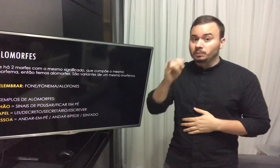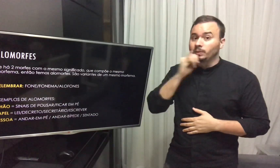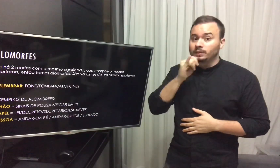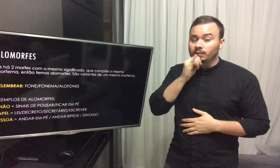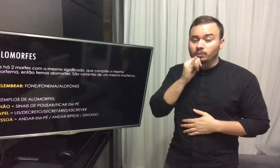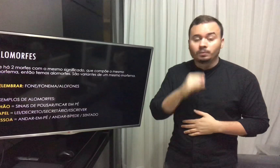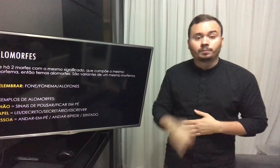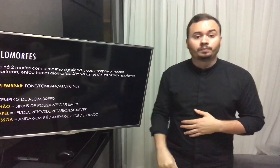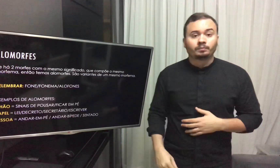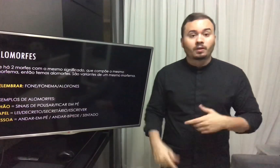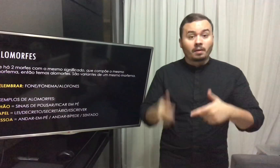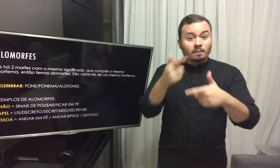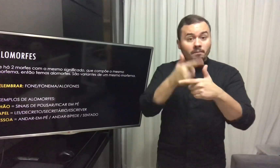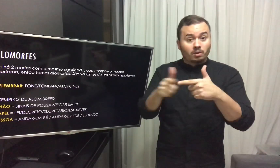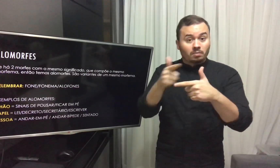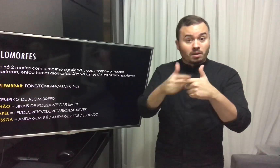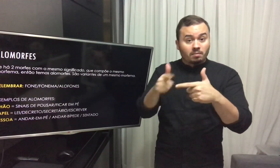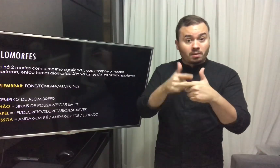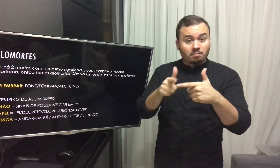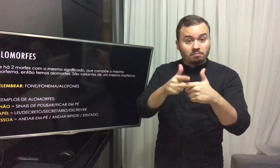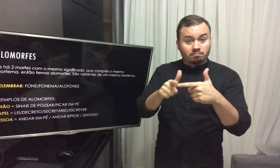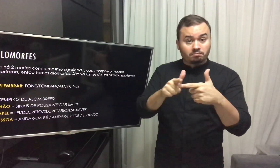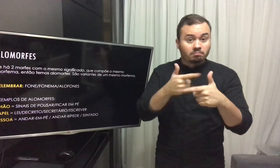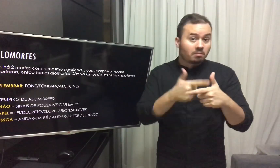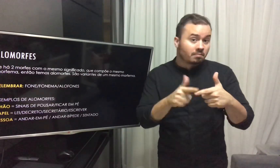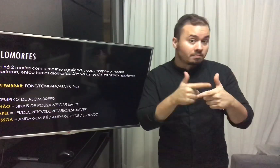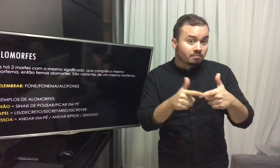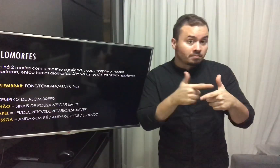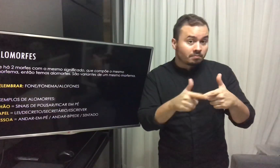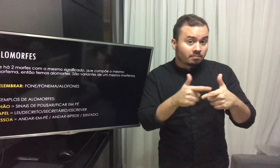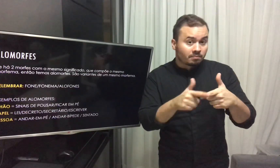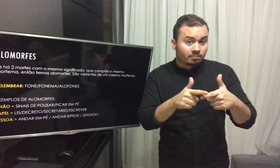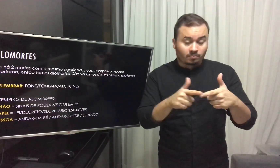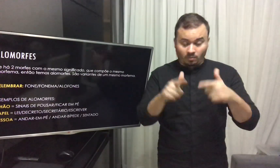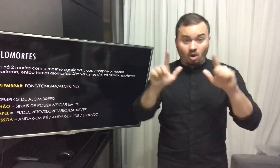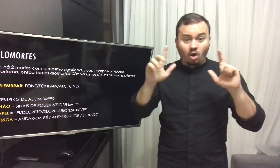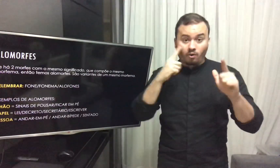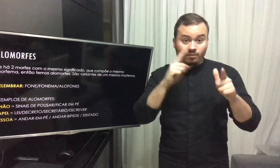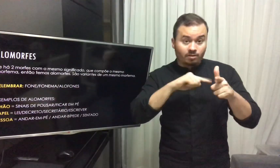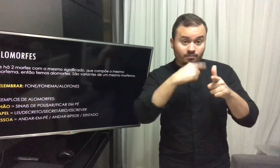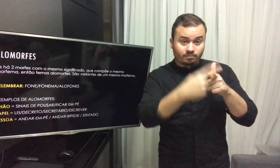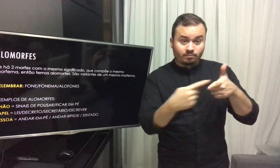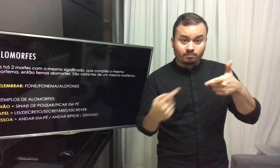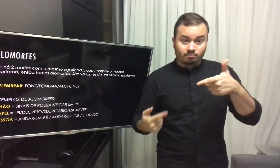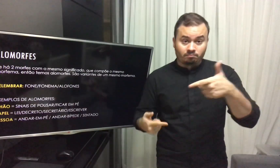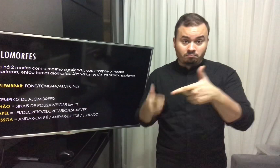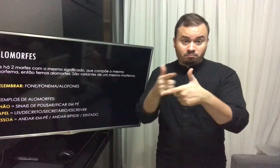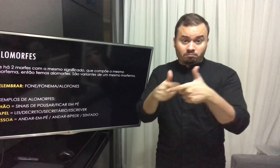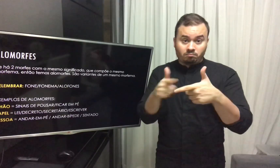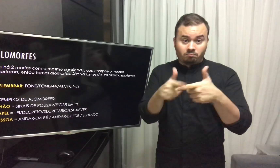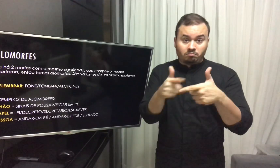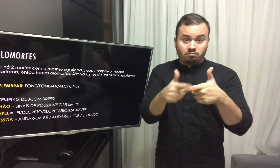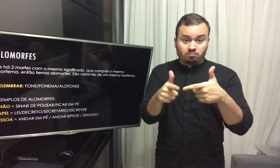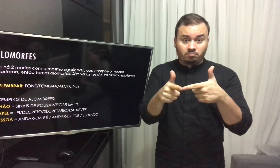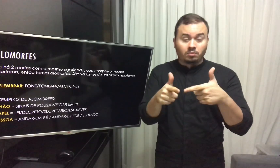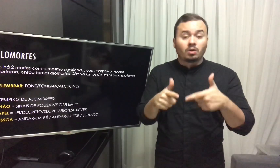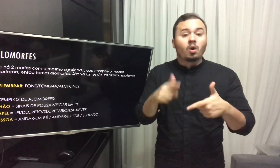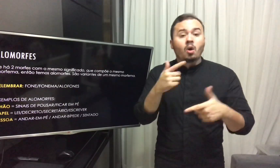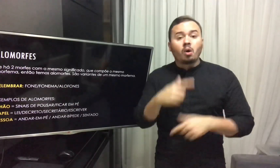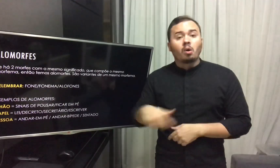Por exemplo, o sinal de problema. Posso fazer o sinal assim, com a mão em L, as 2 mãos